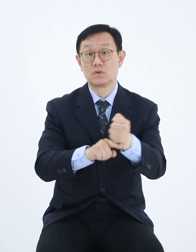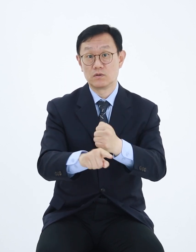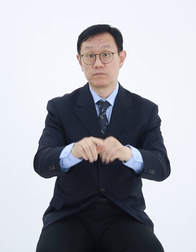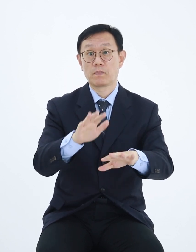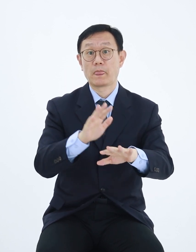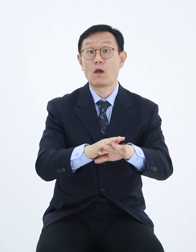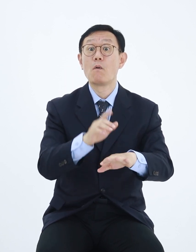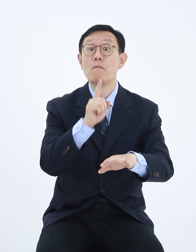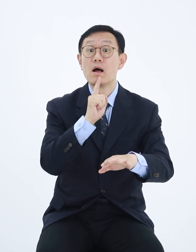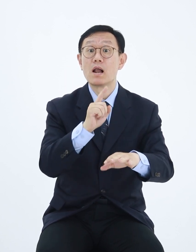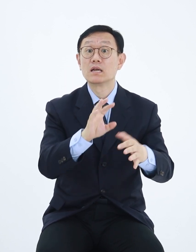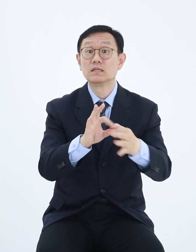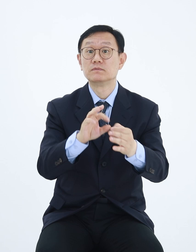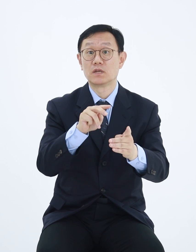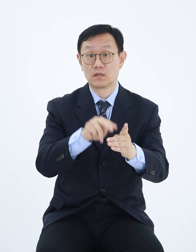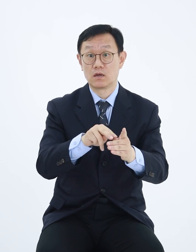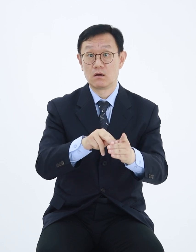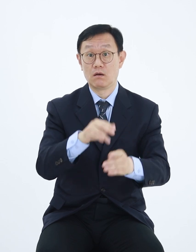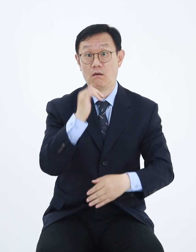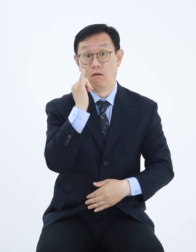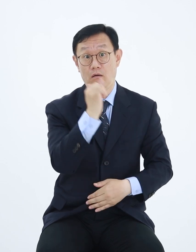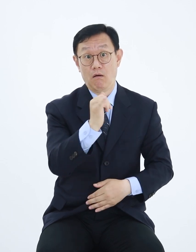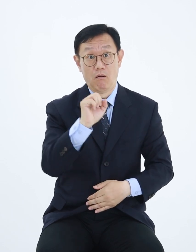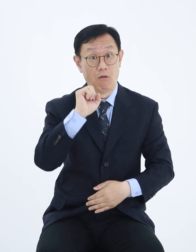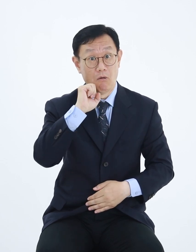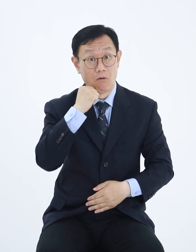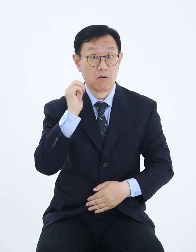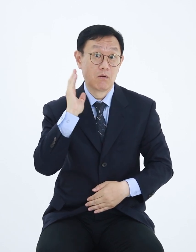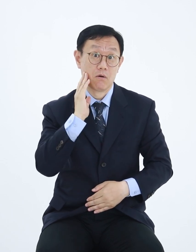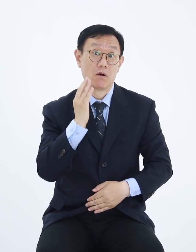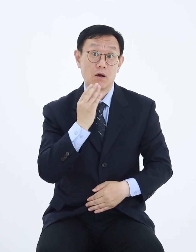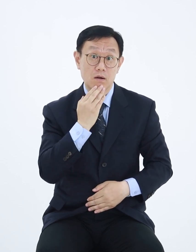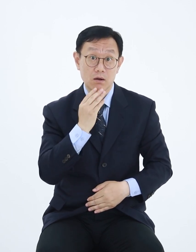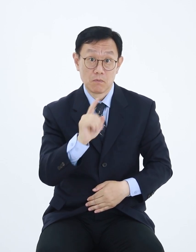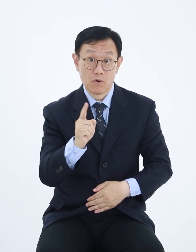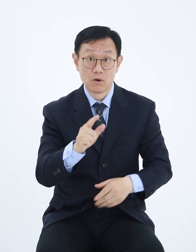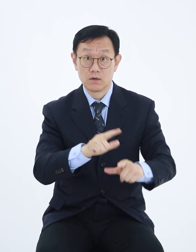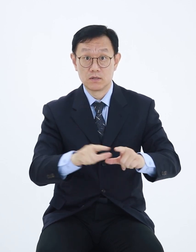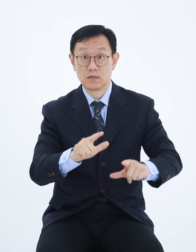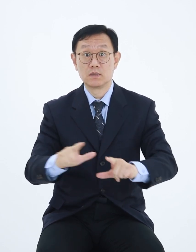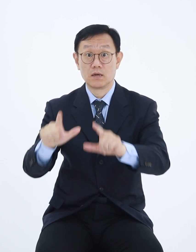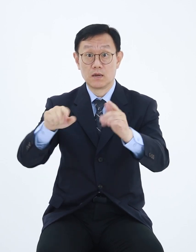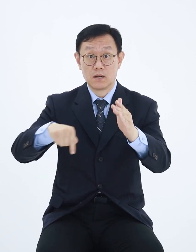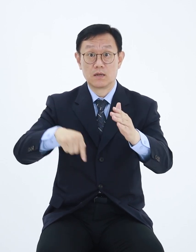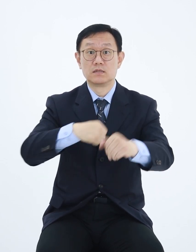손말이음센터는 전화통화가 어려운 청각 언어장애인이 일상생활에서 자유롭게